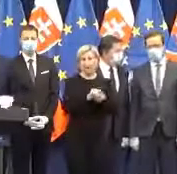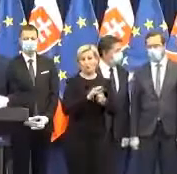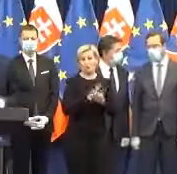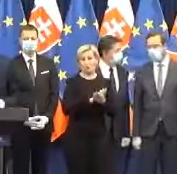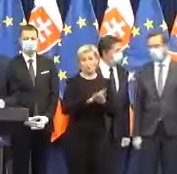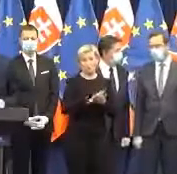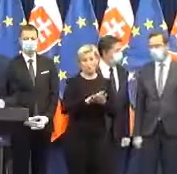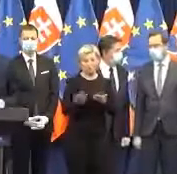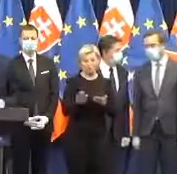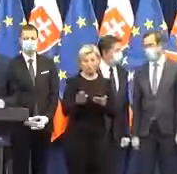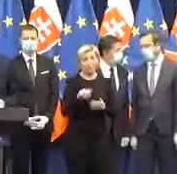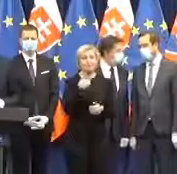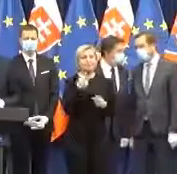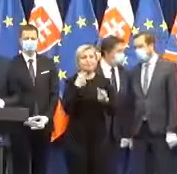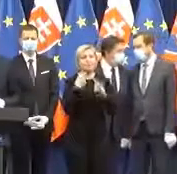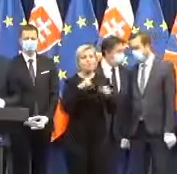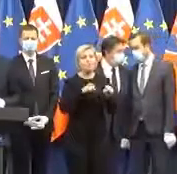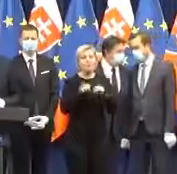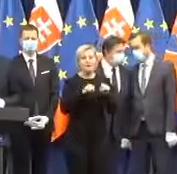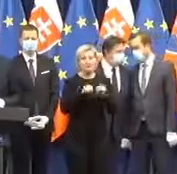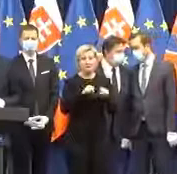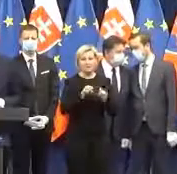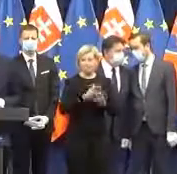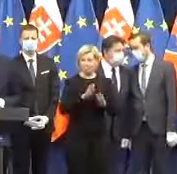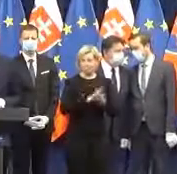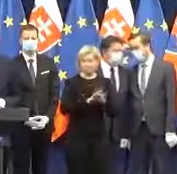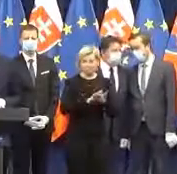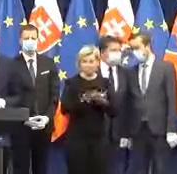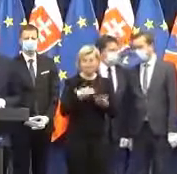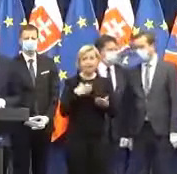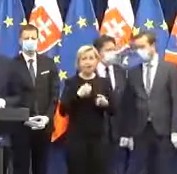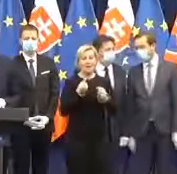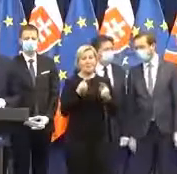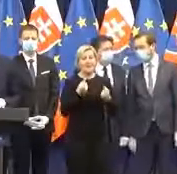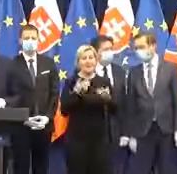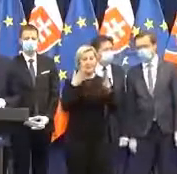nami. Pevne verím, že spoločne túto krízu a